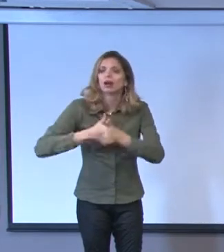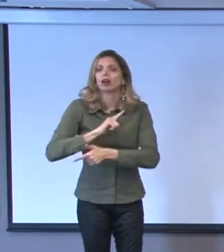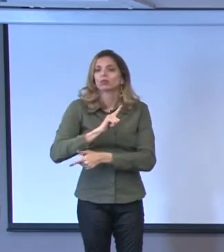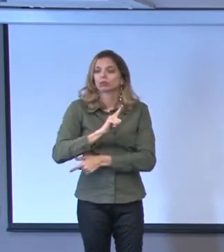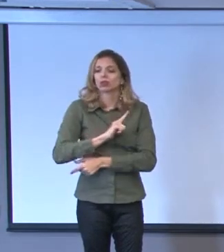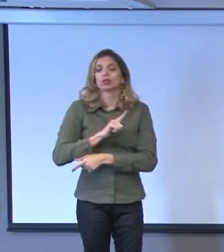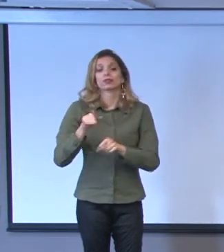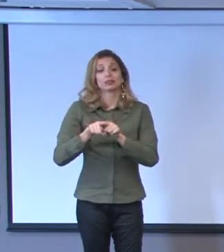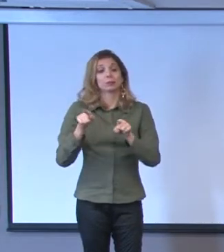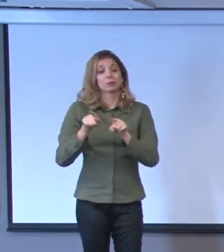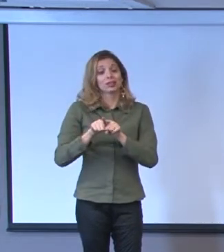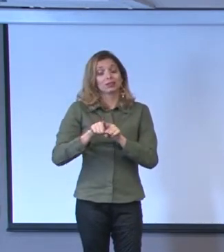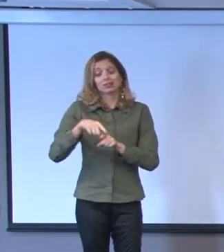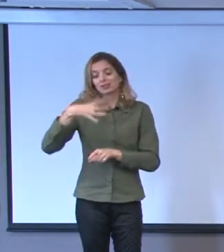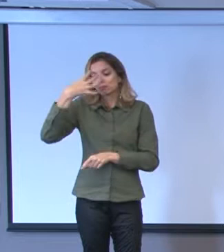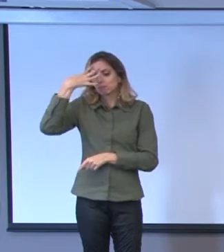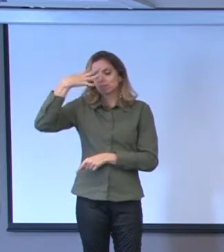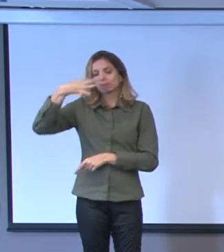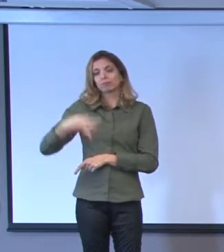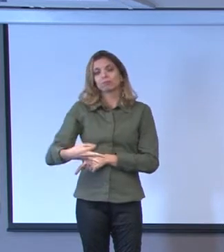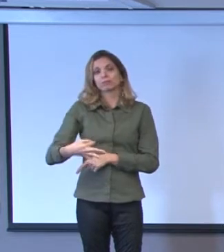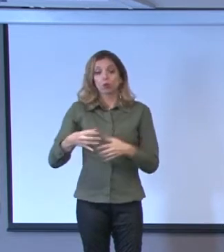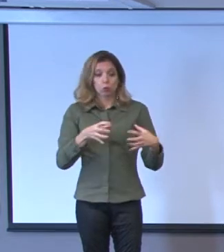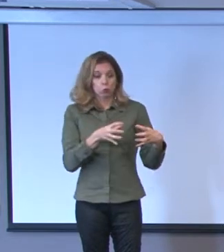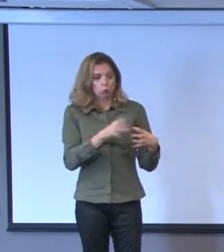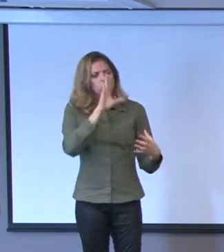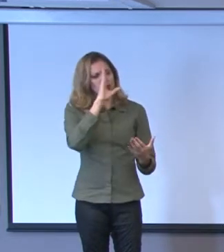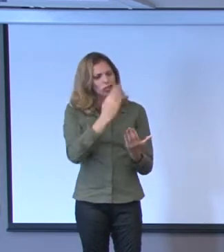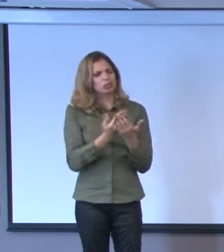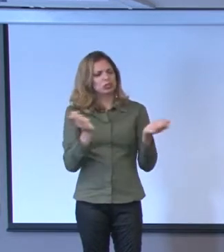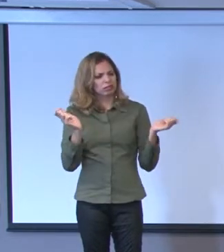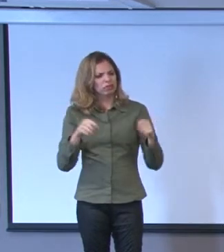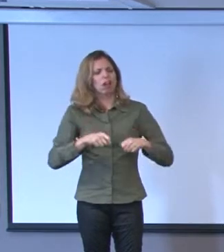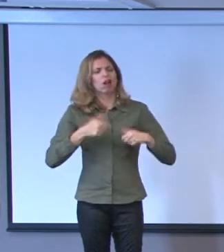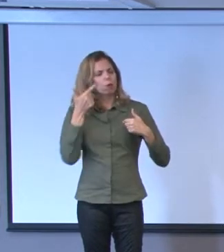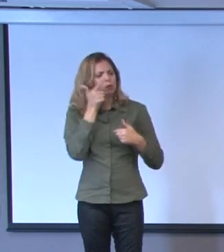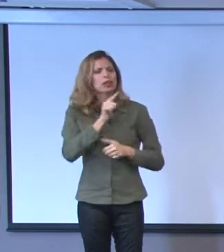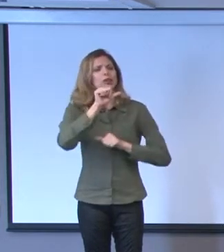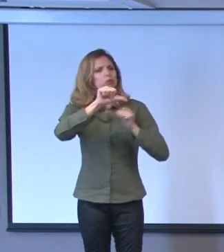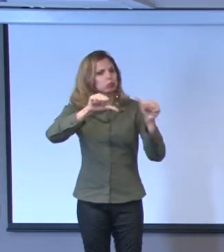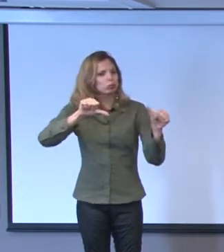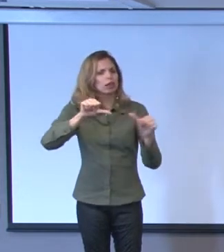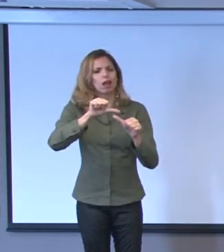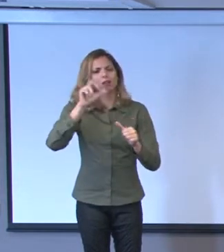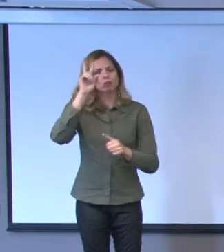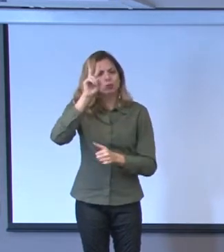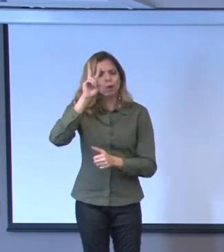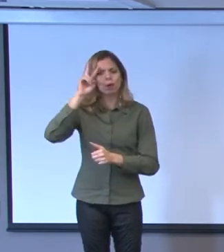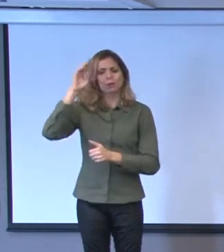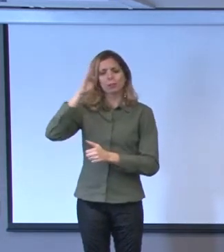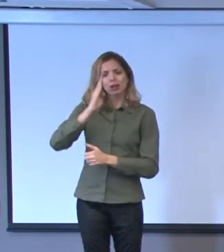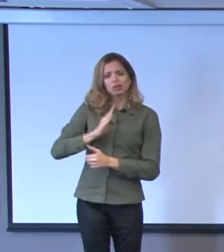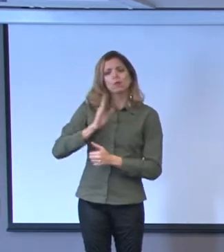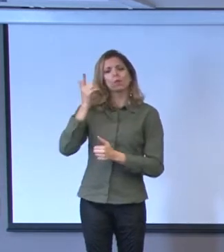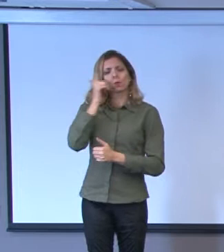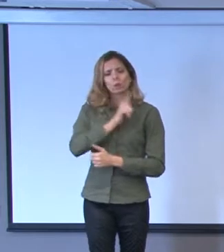e com muita convicção de uma equipe que acreditava que era possível mudar um histórico de exclusão.